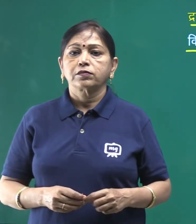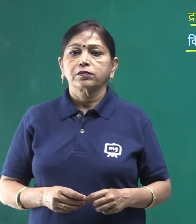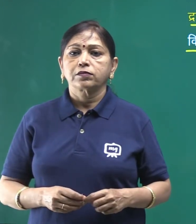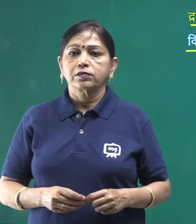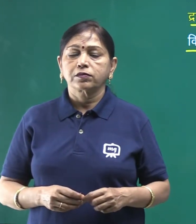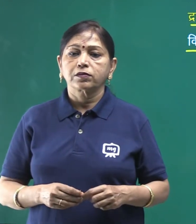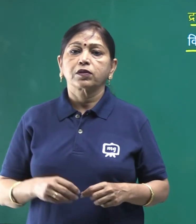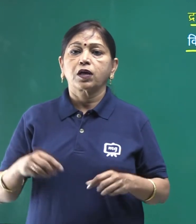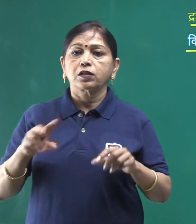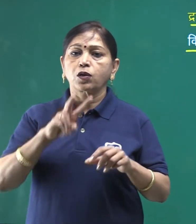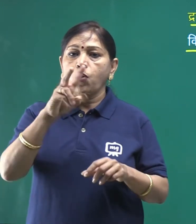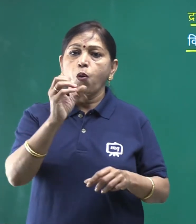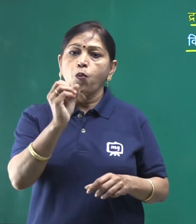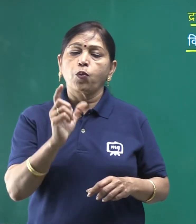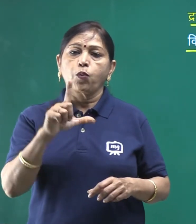आयतन निश्चित